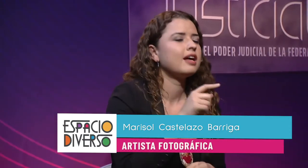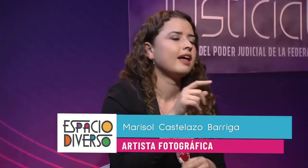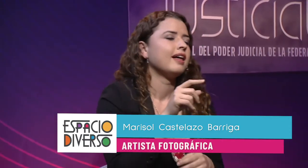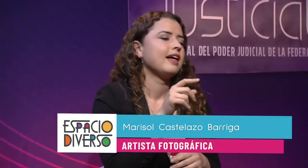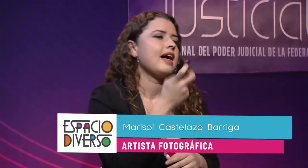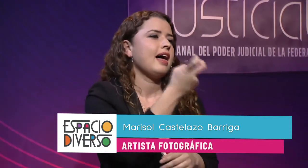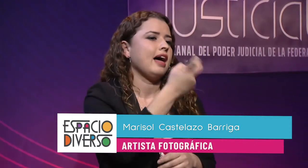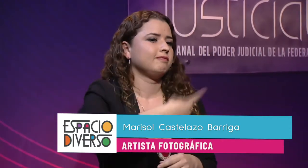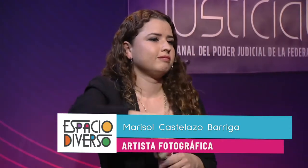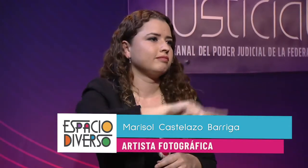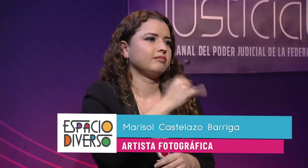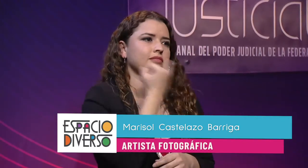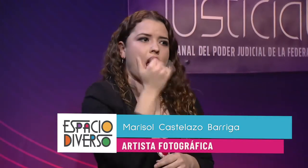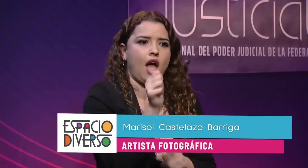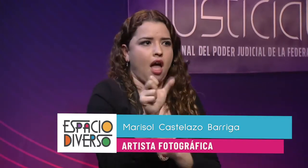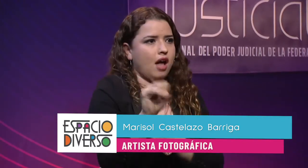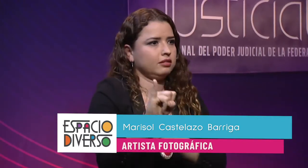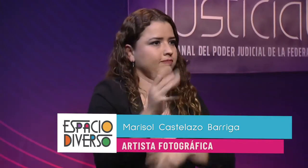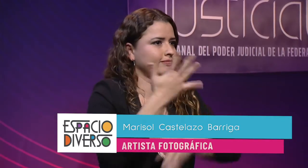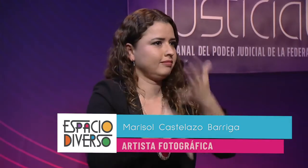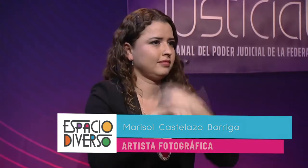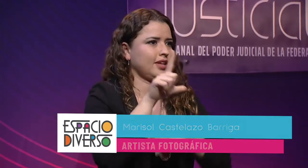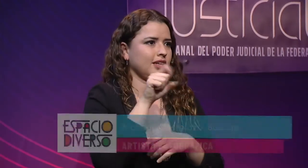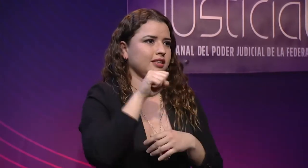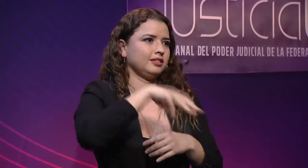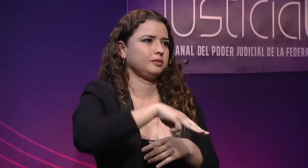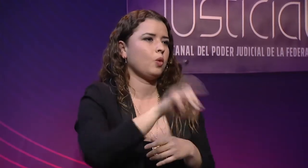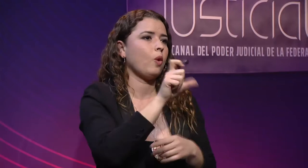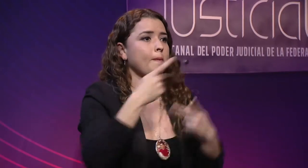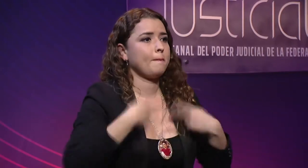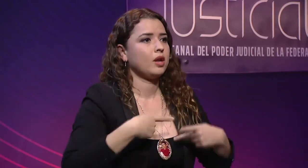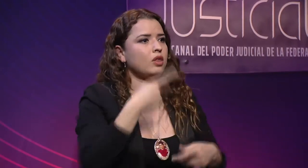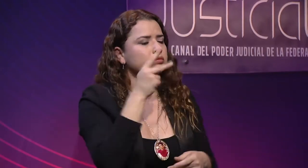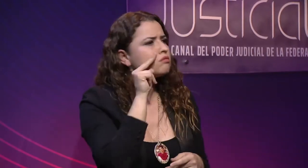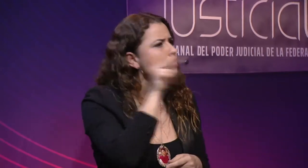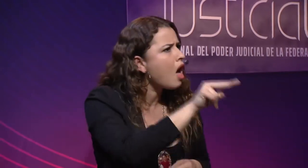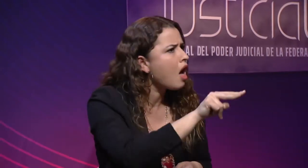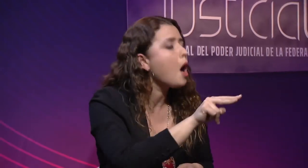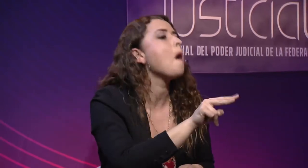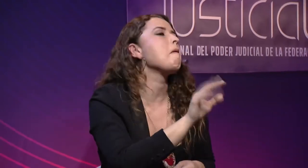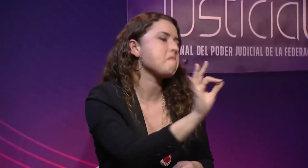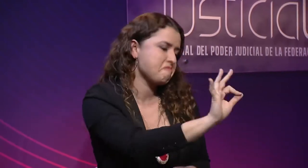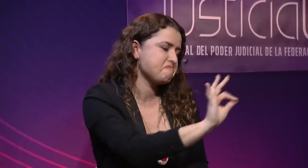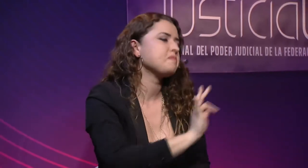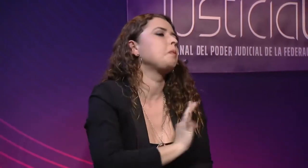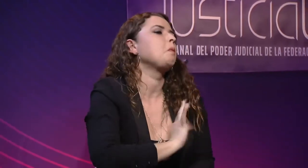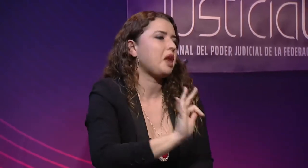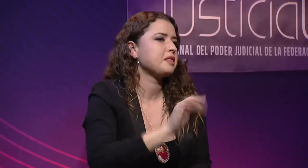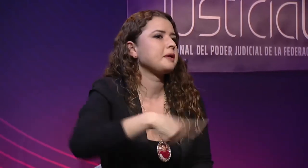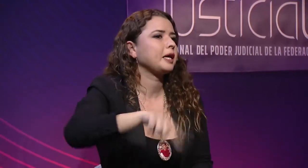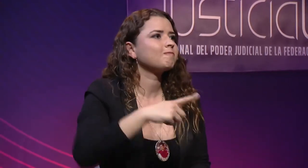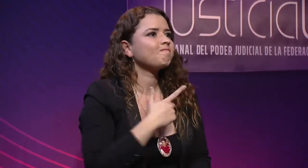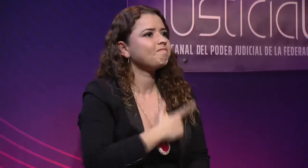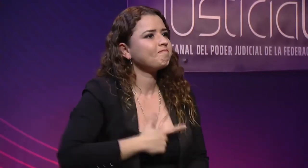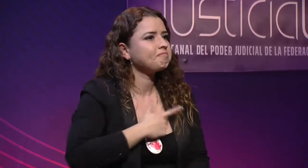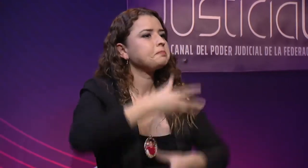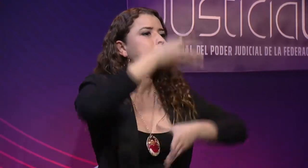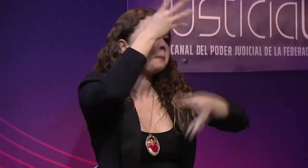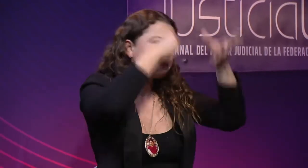nos permite adaptarnos al mundo. La lengua de señas es un idioma y es un